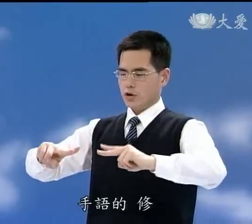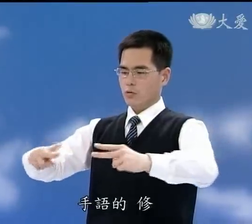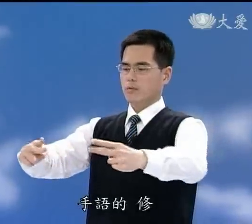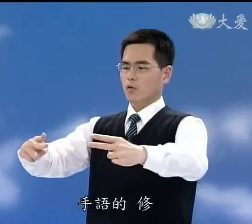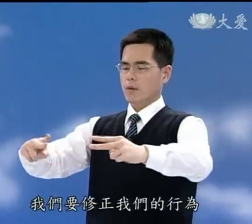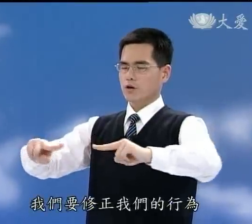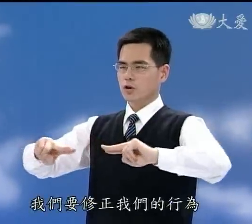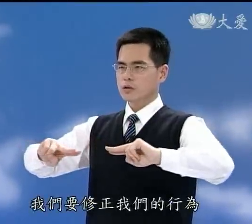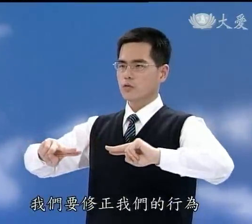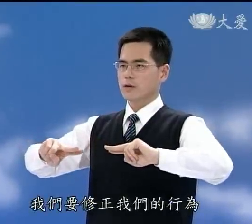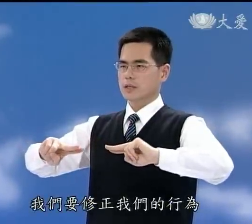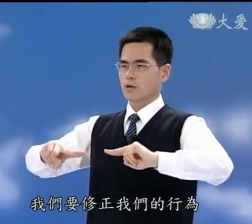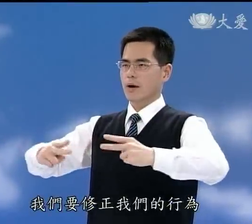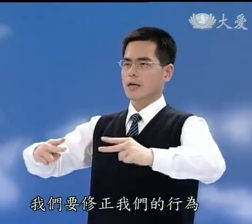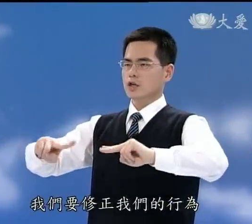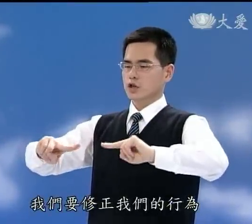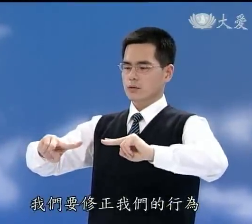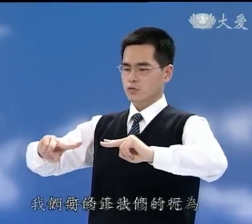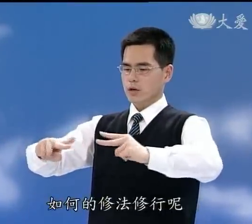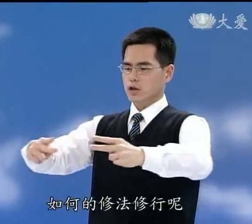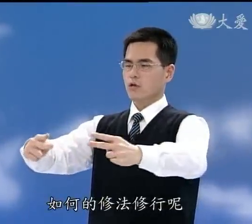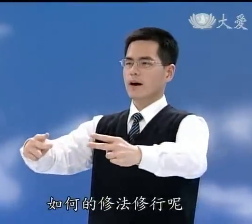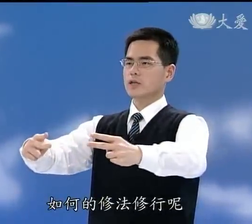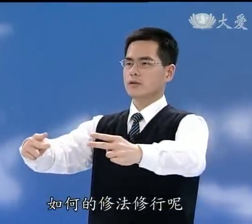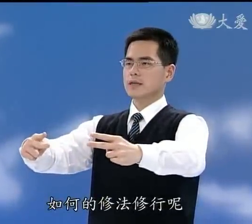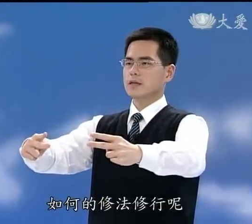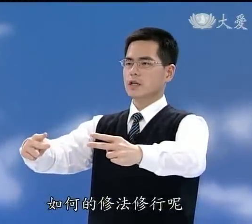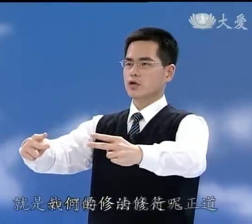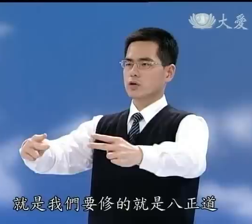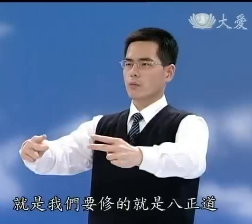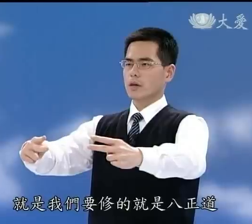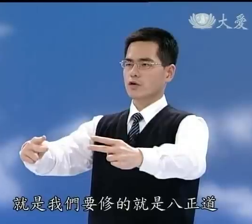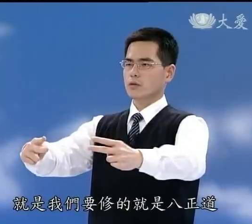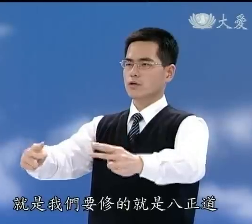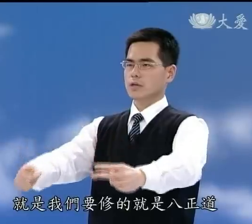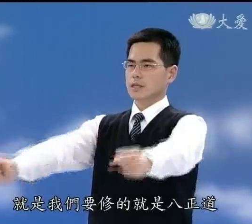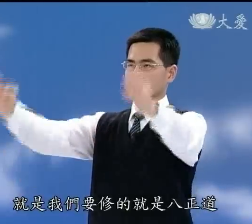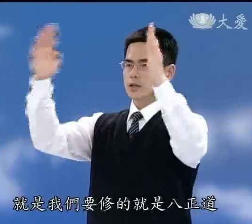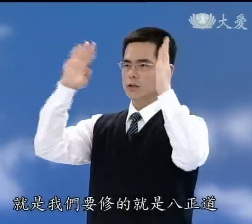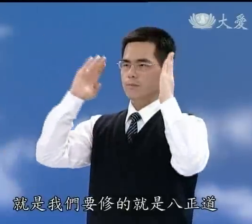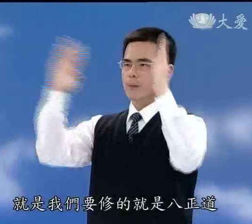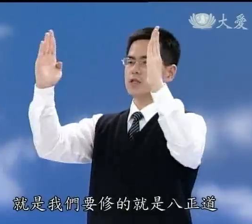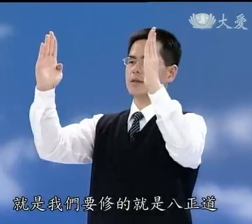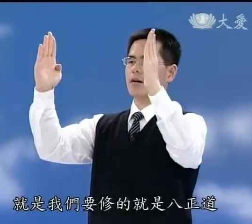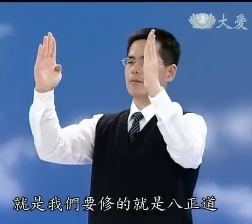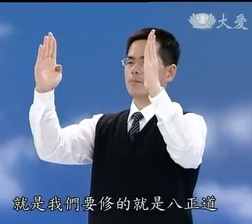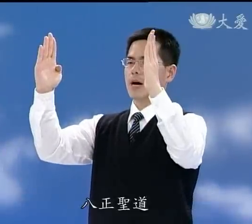修，我们要修正我们的行为，修如何的修法修行呢？就是我们要修的就是八正道，八